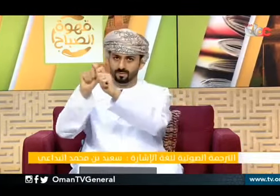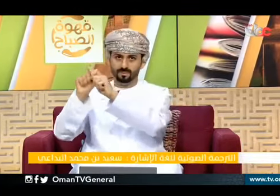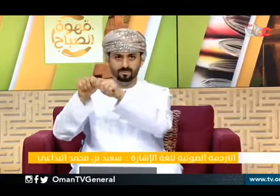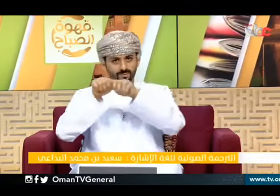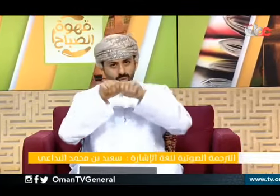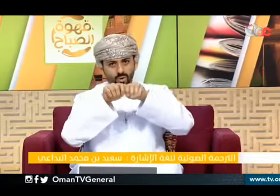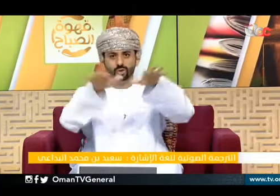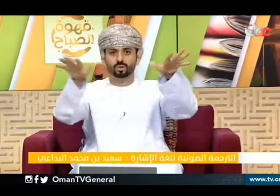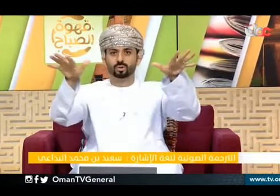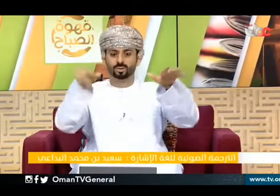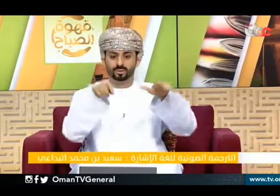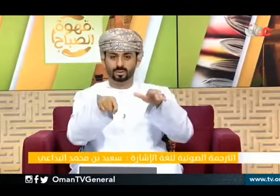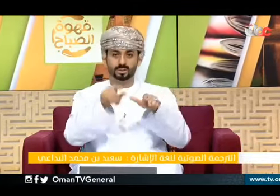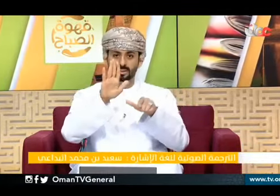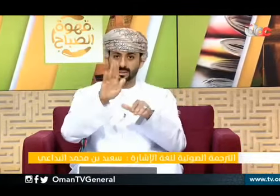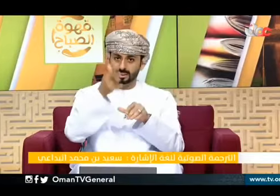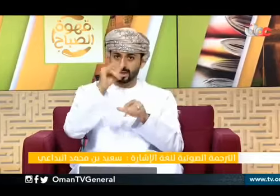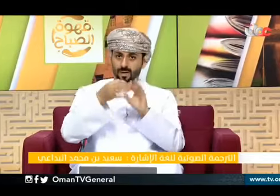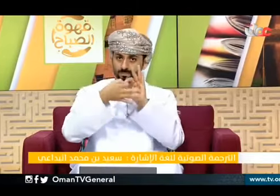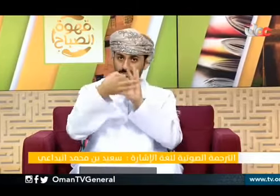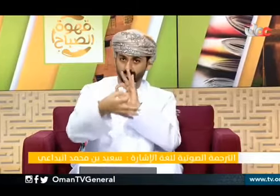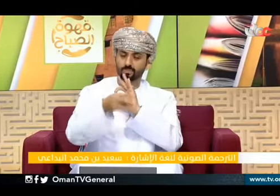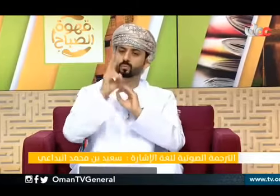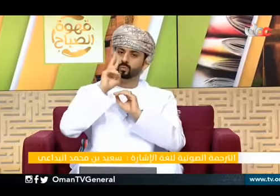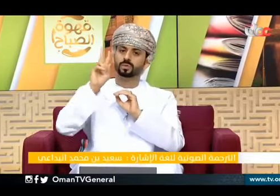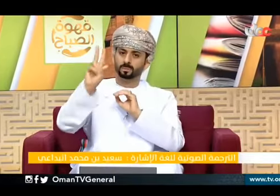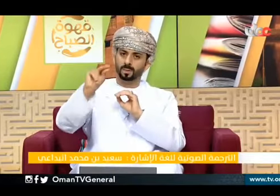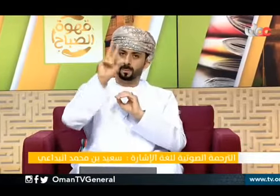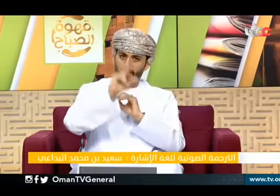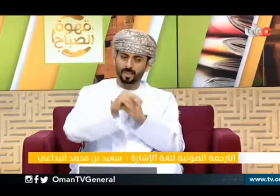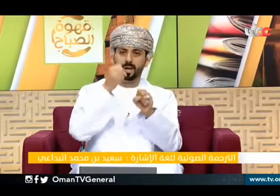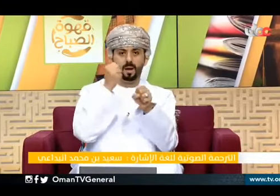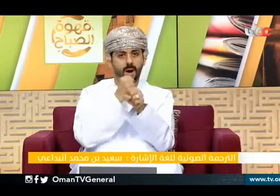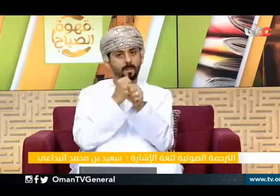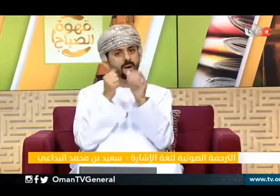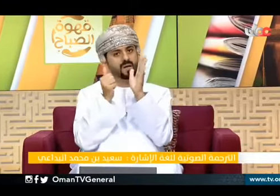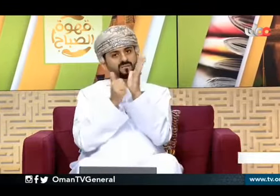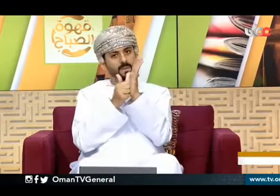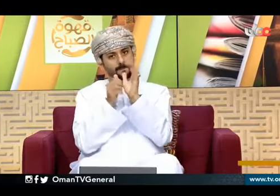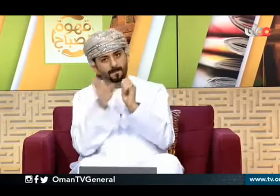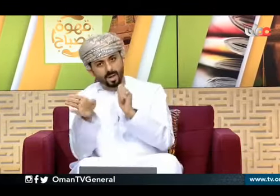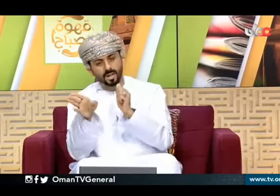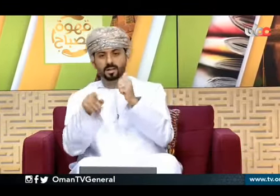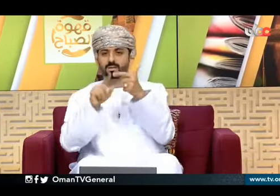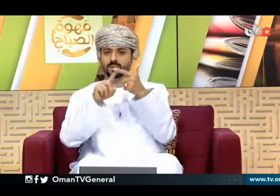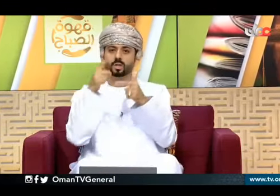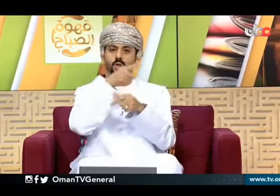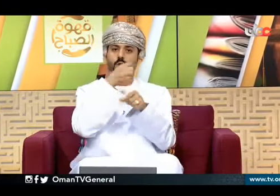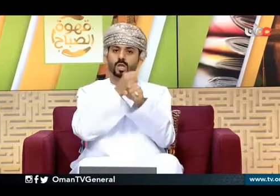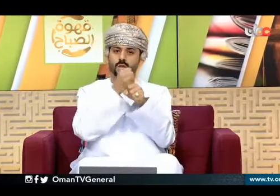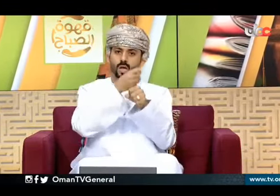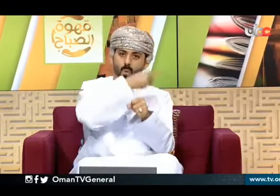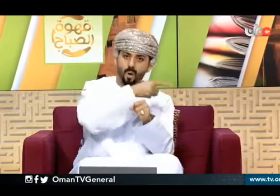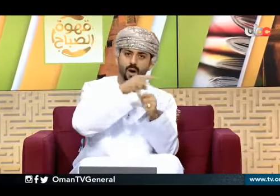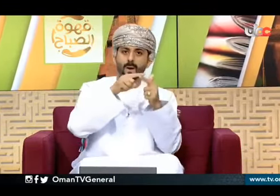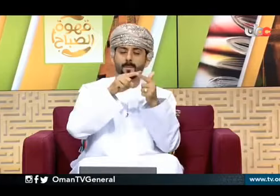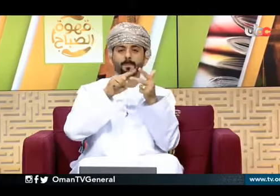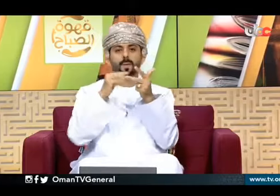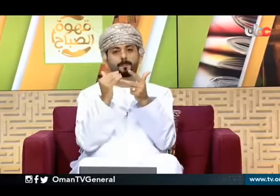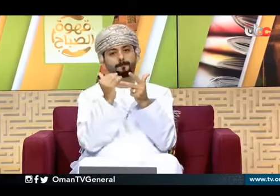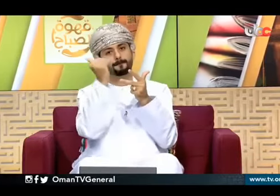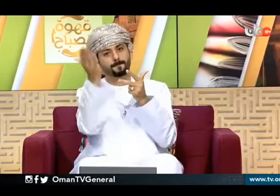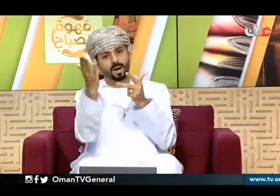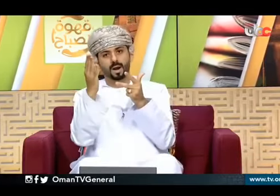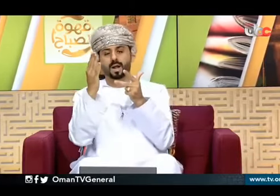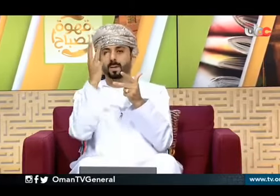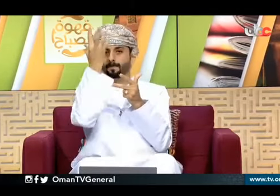بجائحة كورونا، وعلى الجميع أنهم أيضا ينتبهوا في كل ما تم سرده في هذا اللقاء، سواء كان في المنزل،